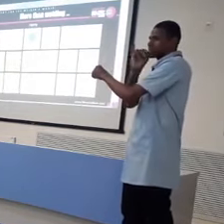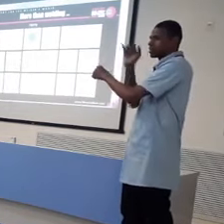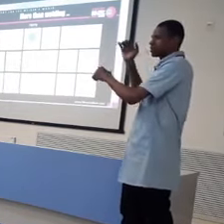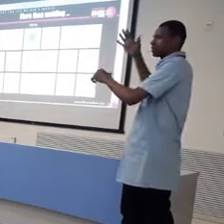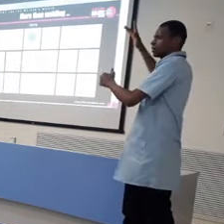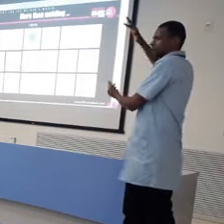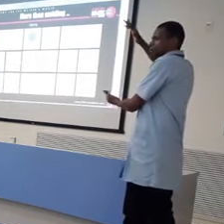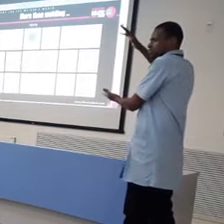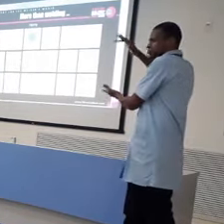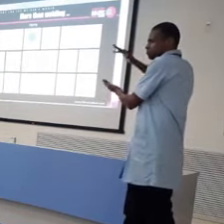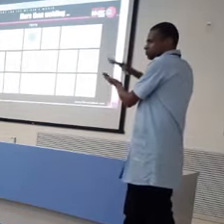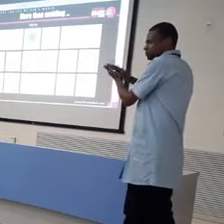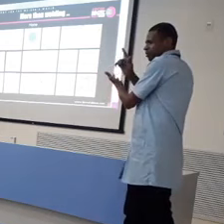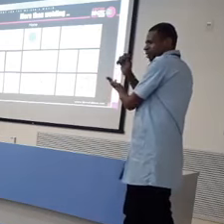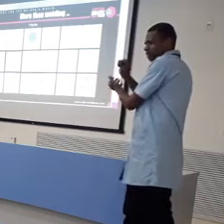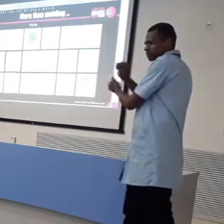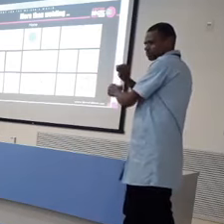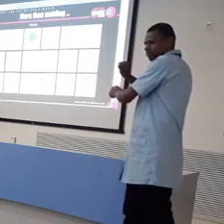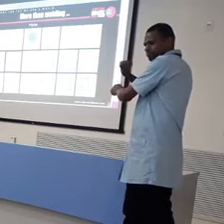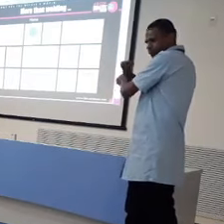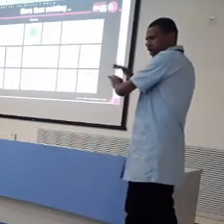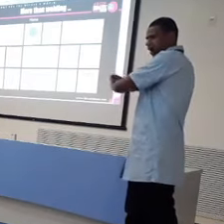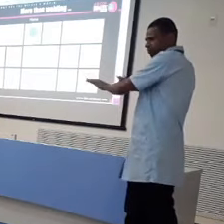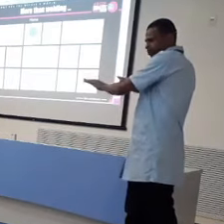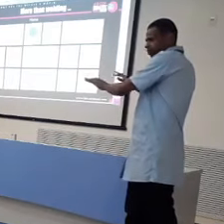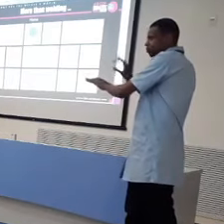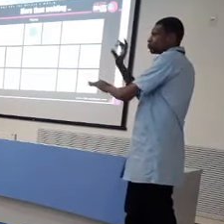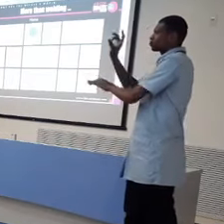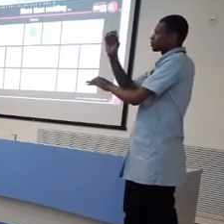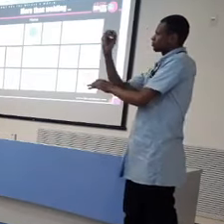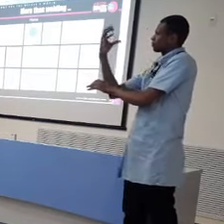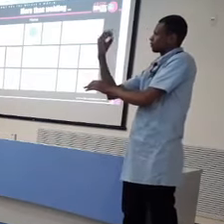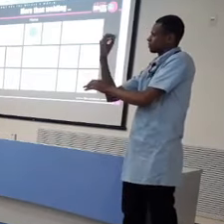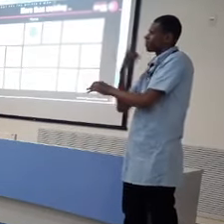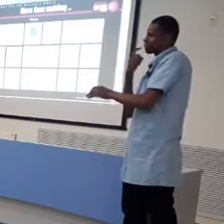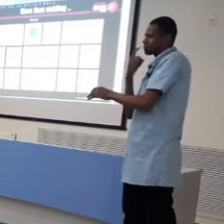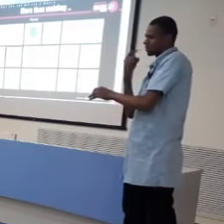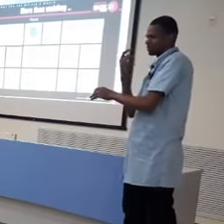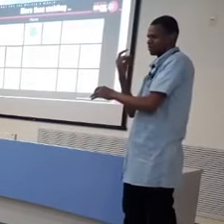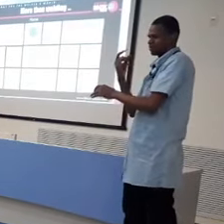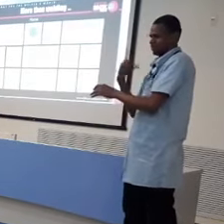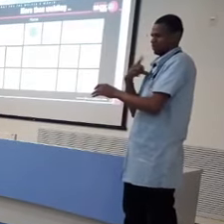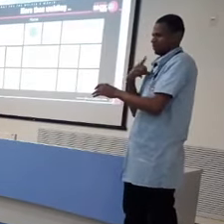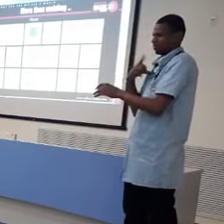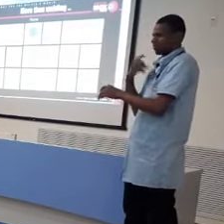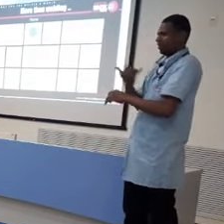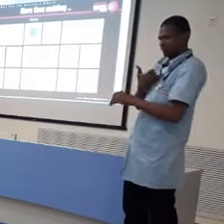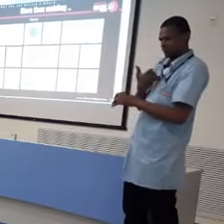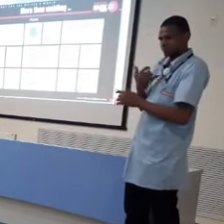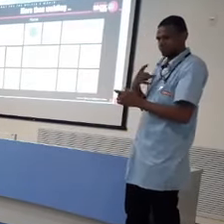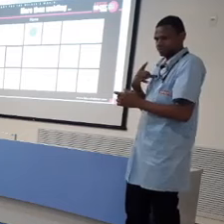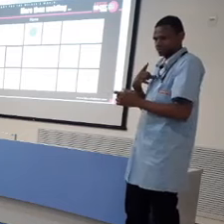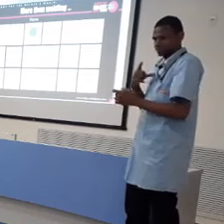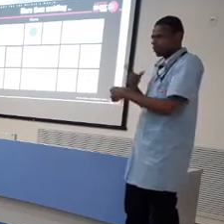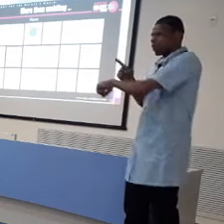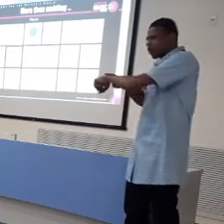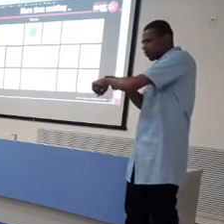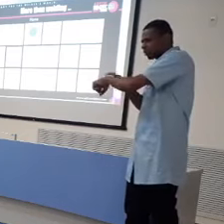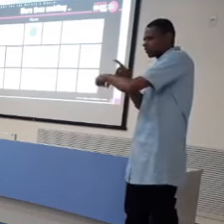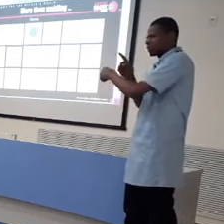está baixa, o fluxo está baixo. Ele vai te identificar. Vai gerar um relatório para você, acusando qual o problema, que hora que deu